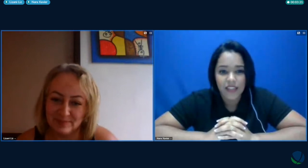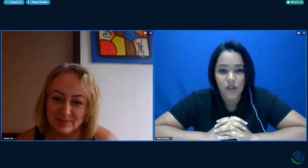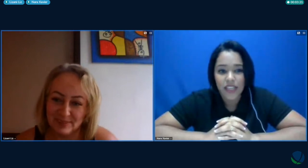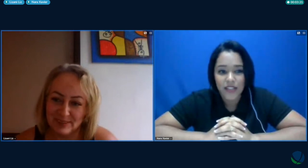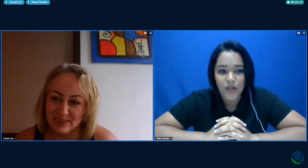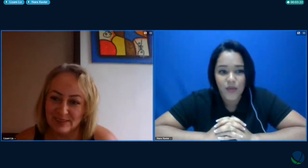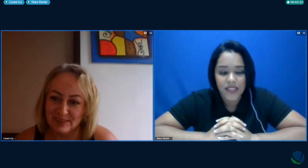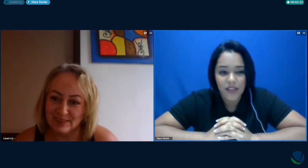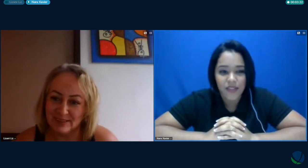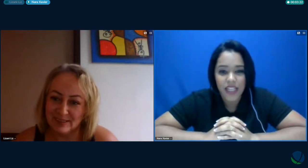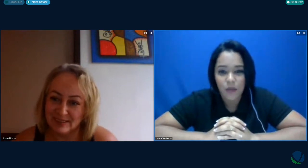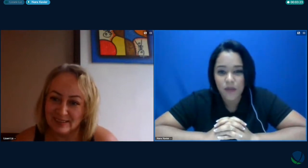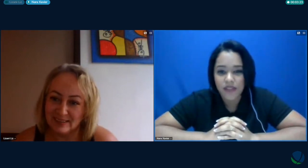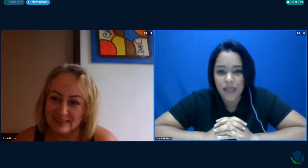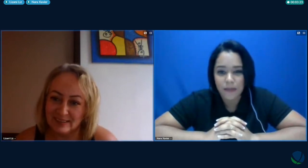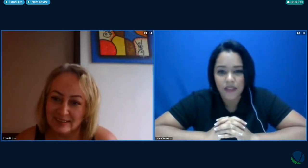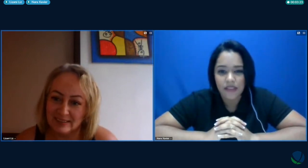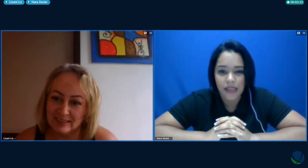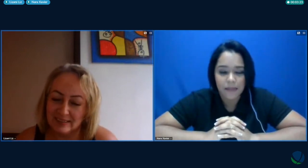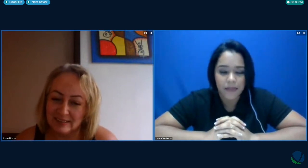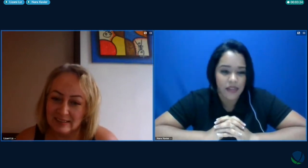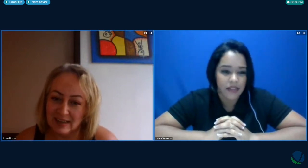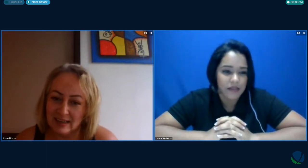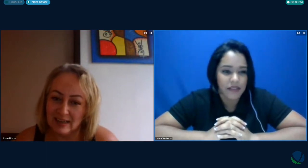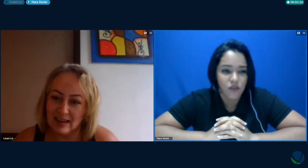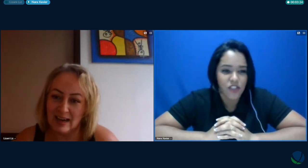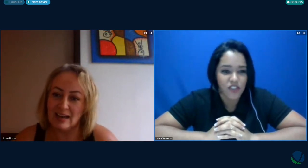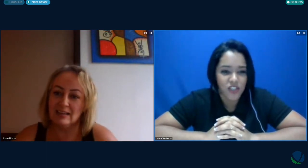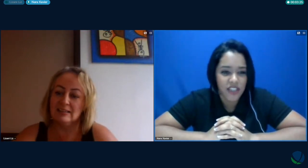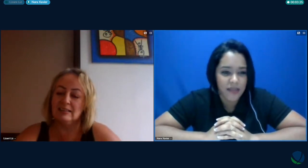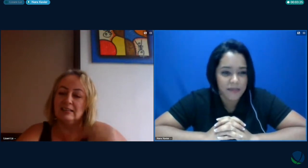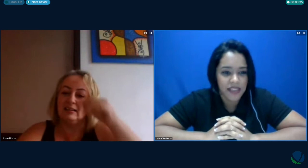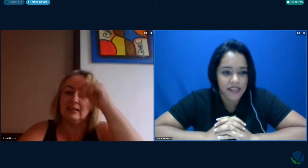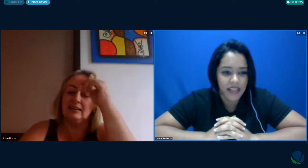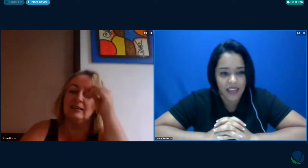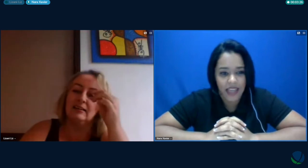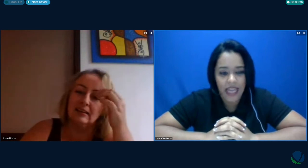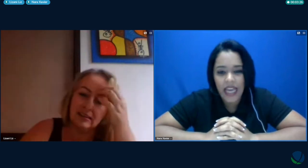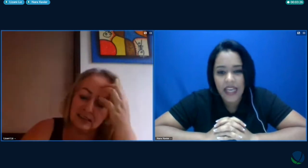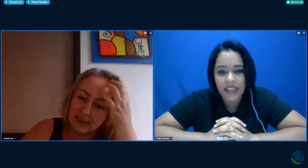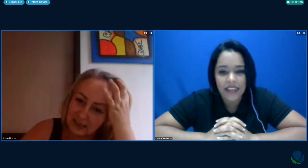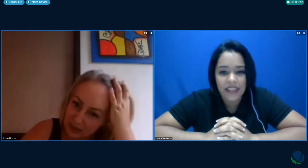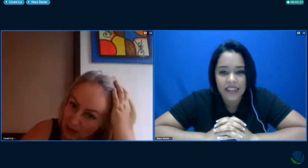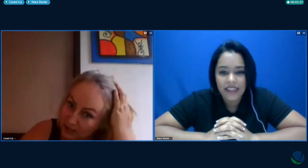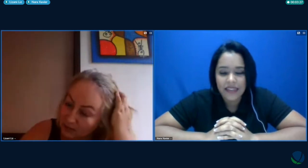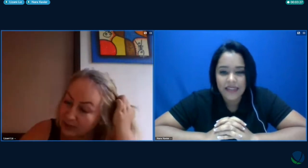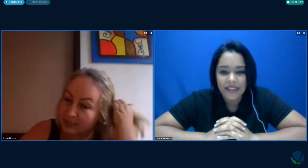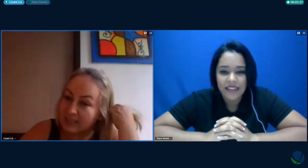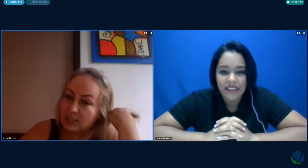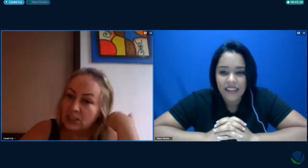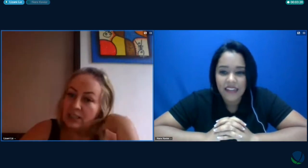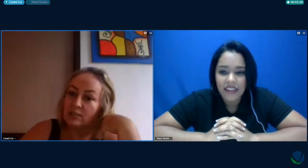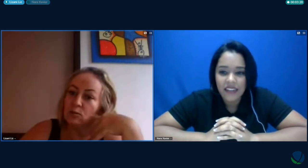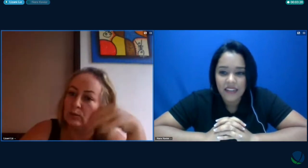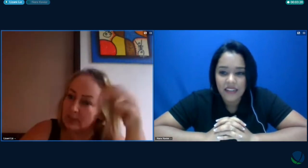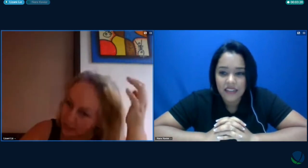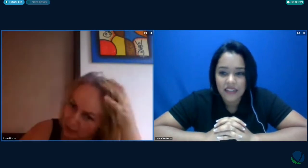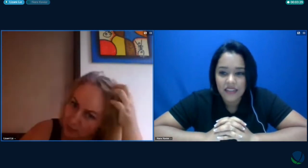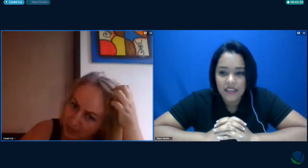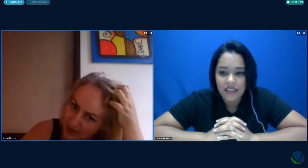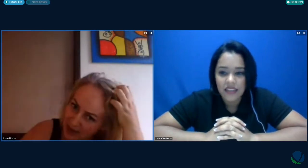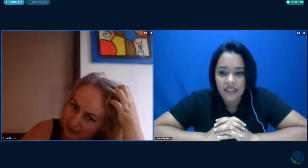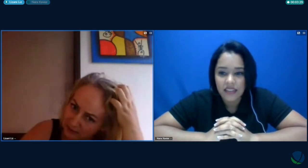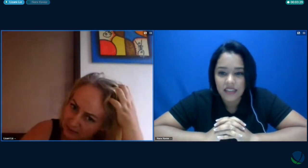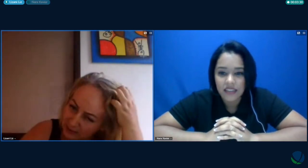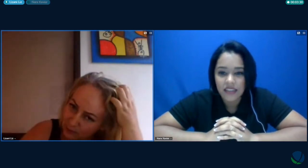Uhum. Fazer as correções, aí não sei quanto tempo que tem para corrigir, para entregar. Eu acho que são 30 dias úteis.